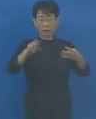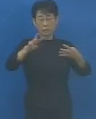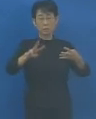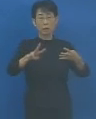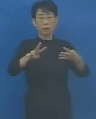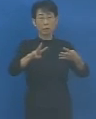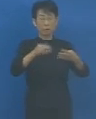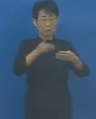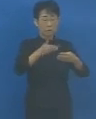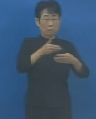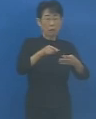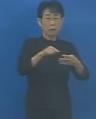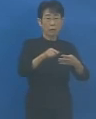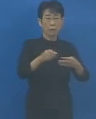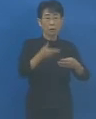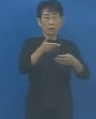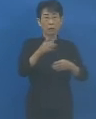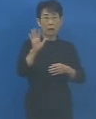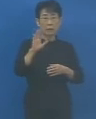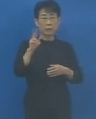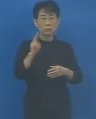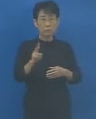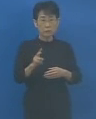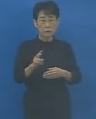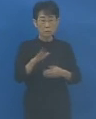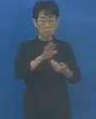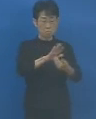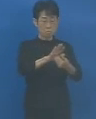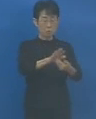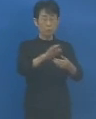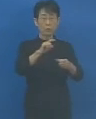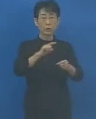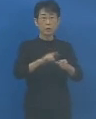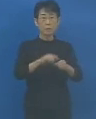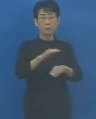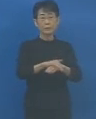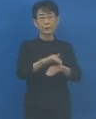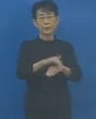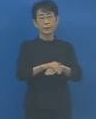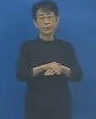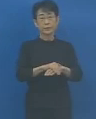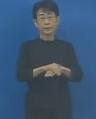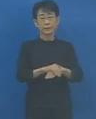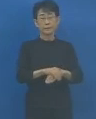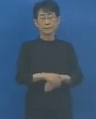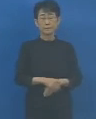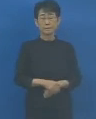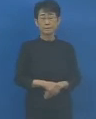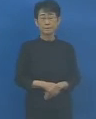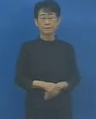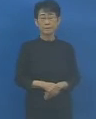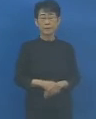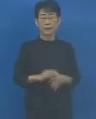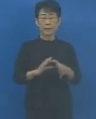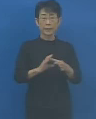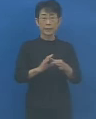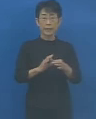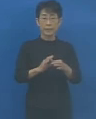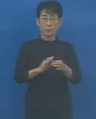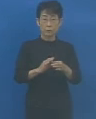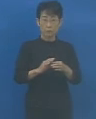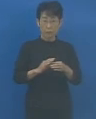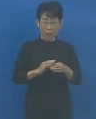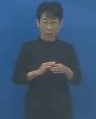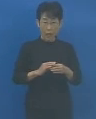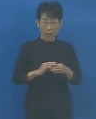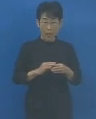というようなことになるのを防止するための措置であります。従いまして、その要